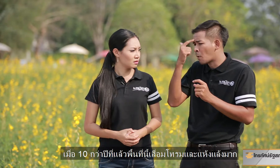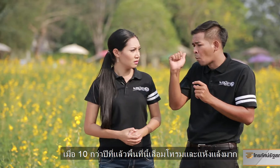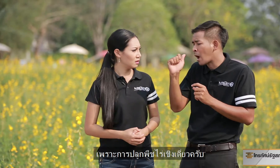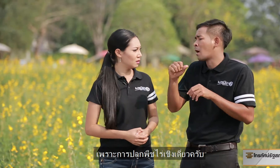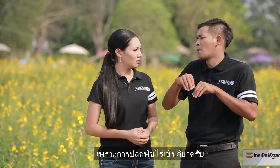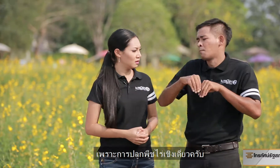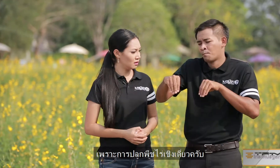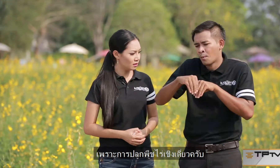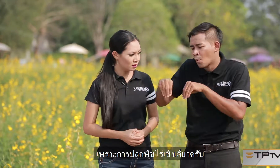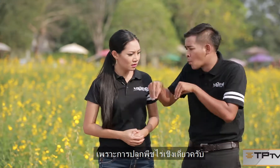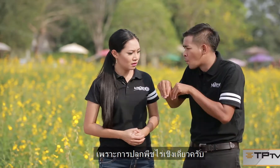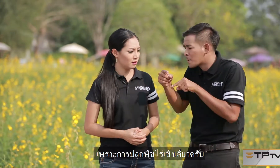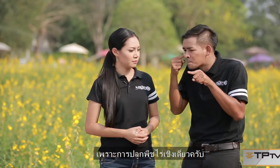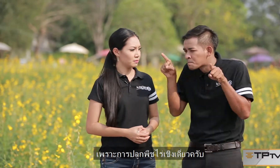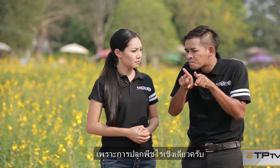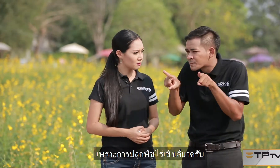เพราะการปลูกพืชไร่เชิงเดี่ยวครับ